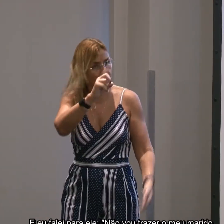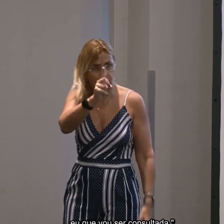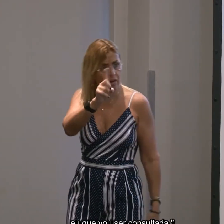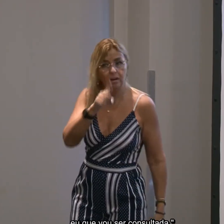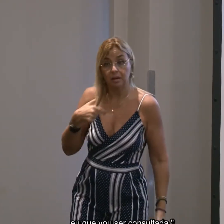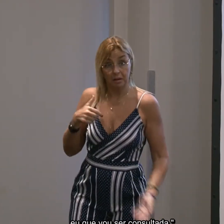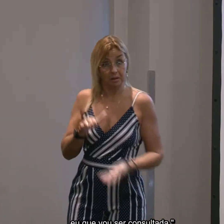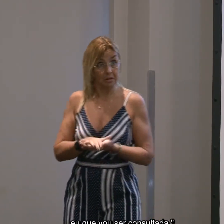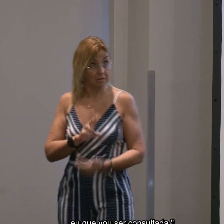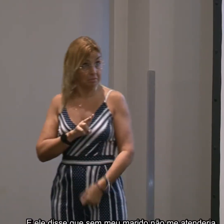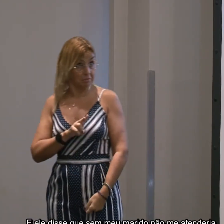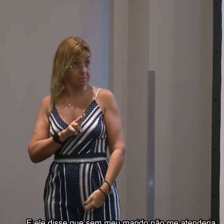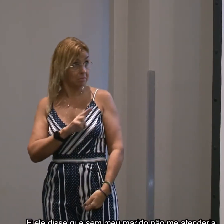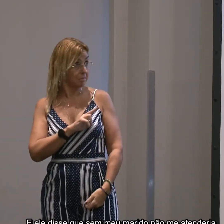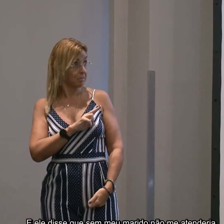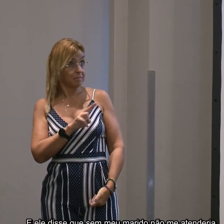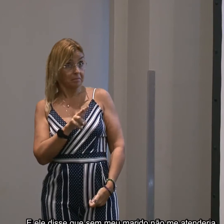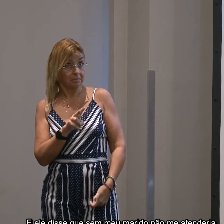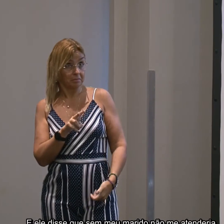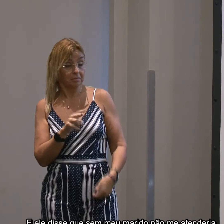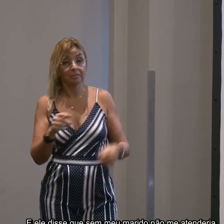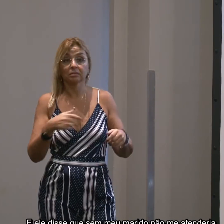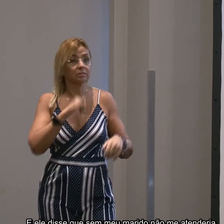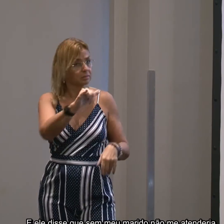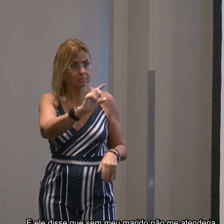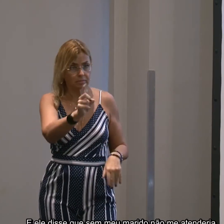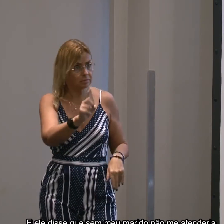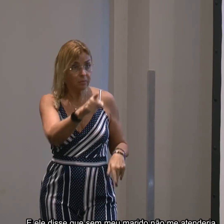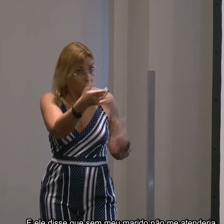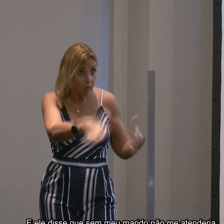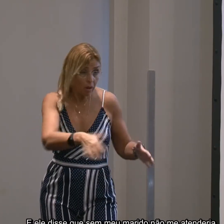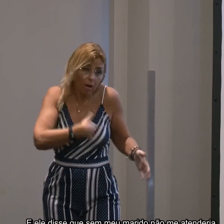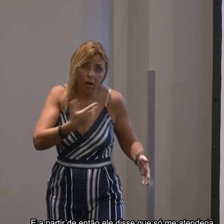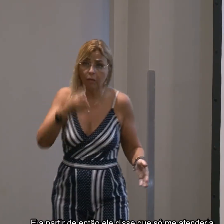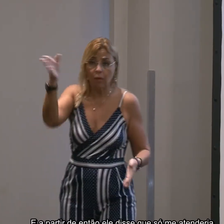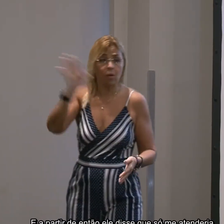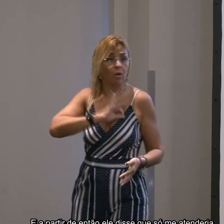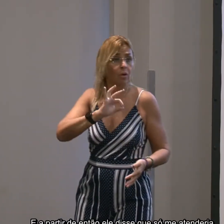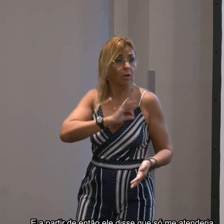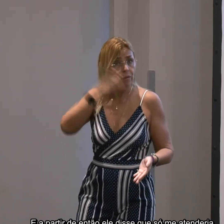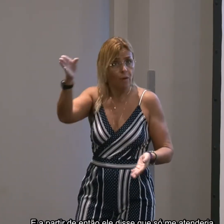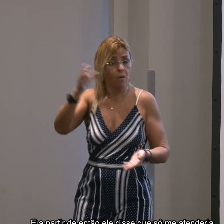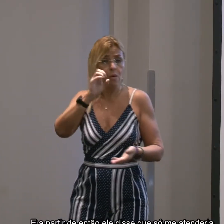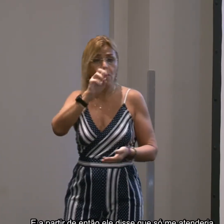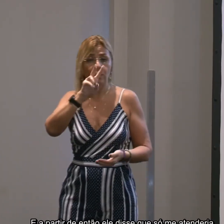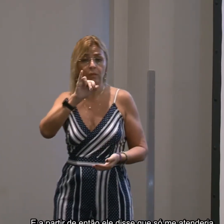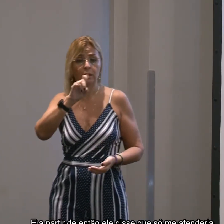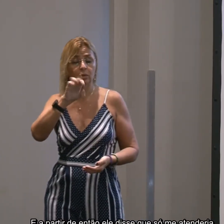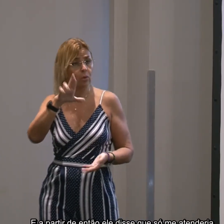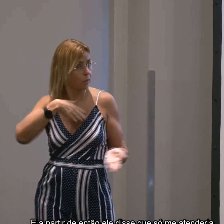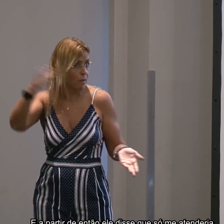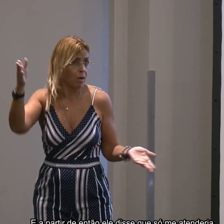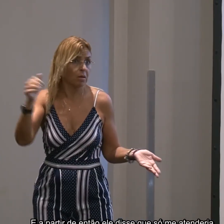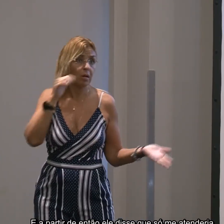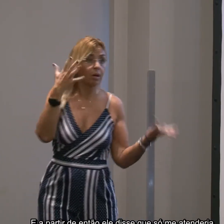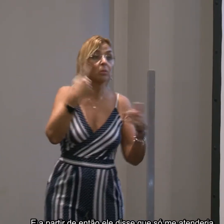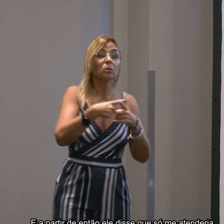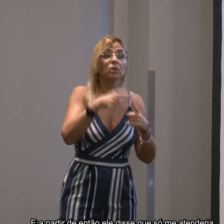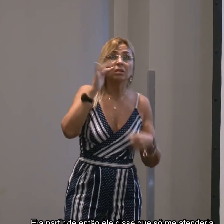vou ser consultada. O médico falou, mas sem seu marido eu não vou te atender. E aí, a partir de então, ele falou que ele